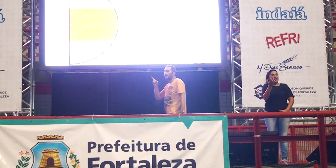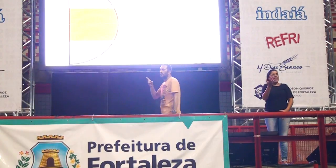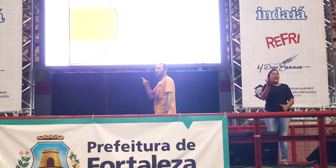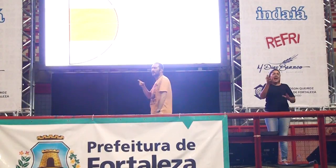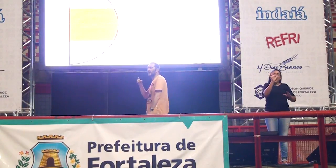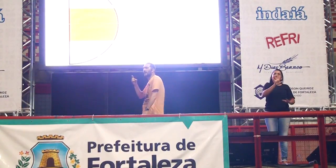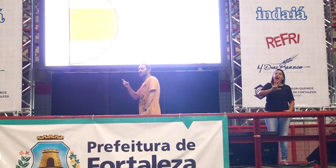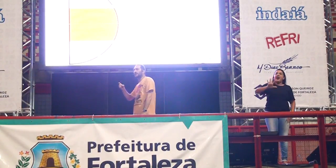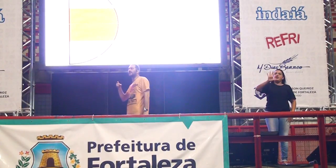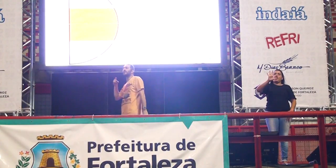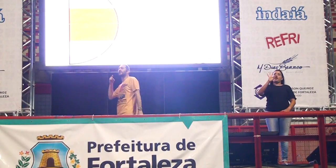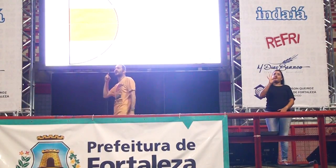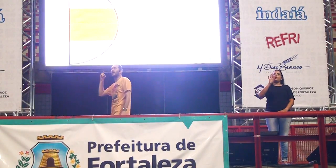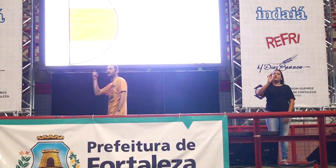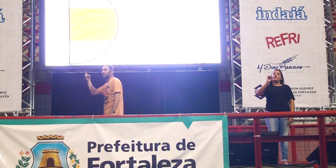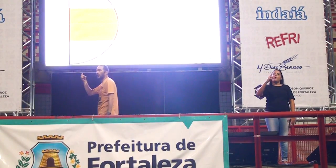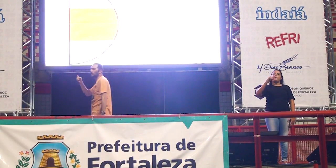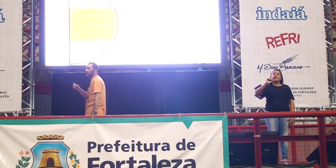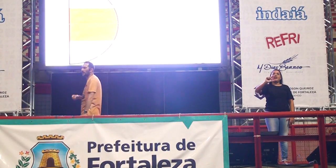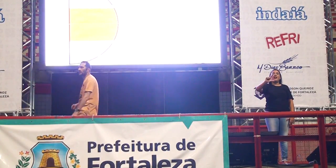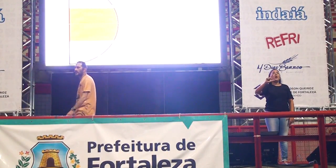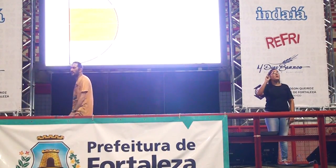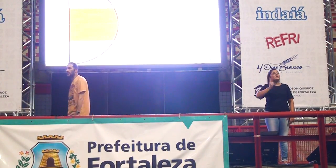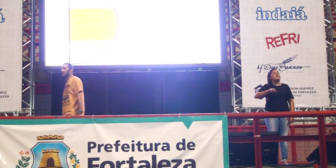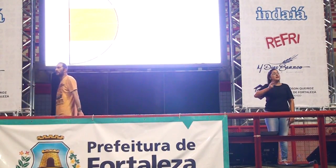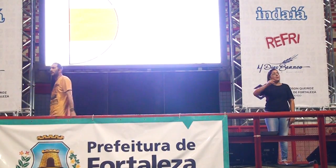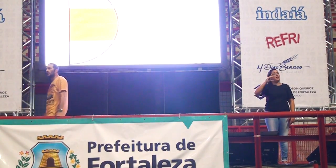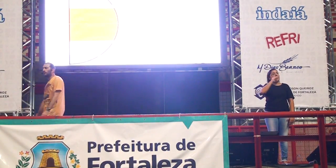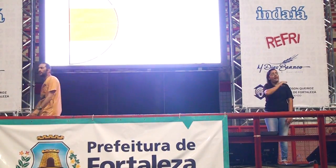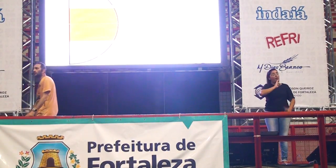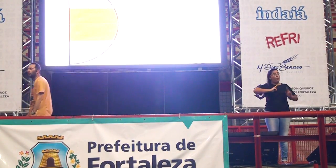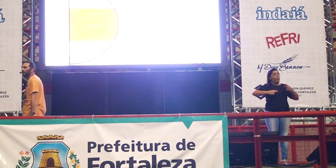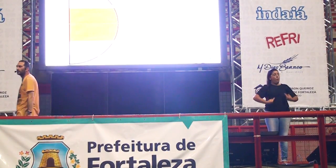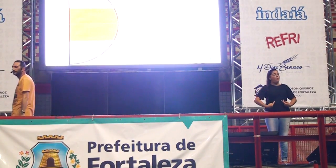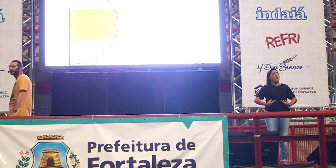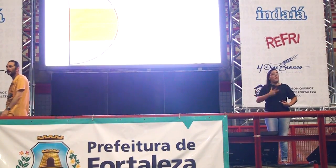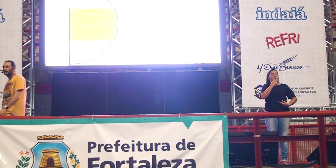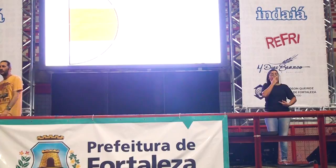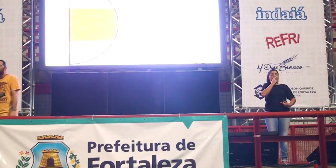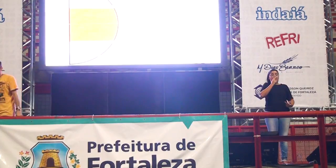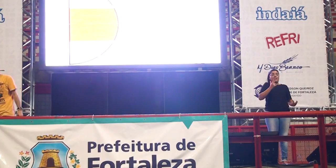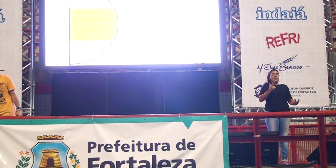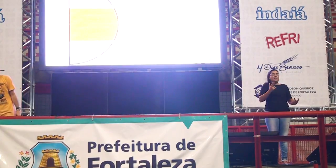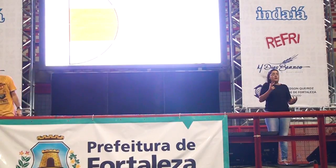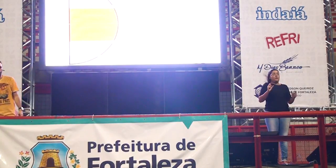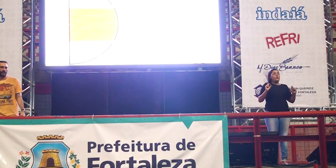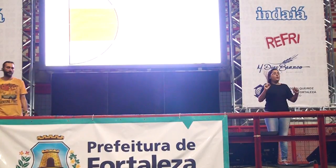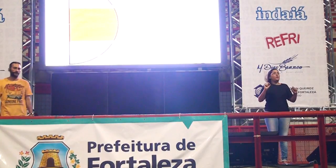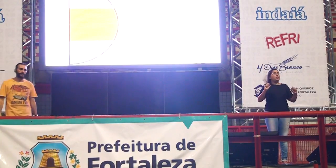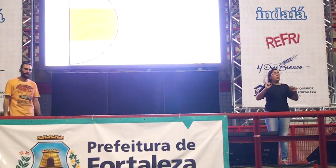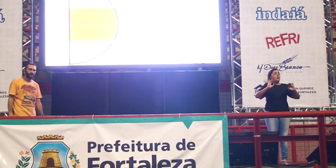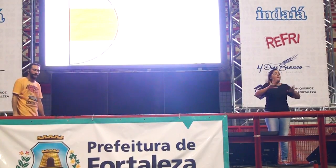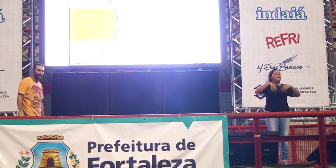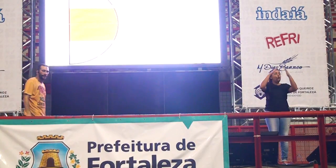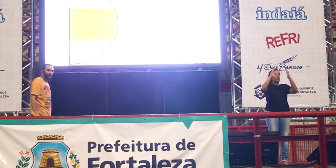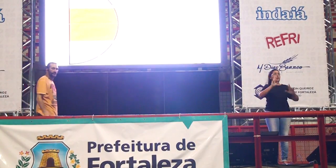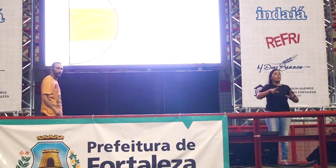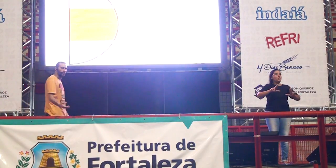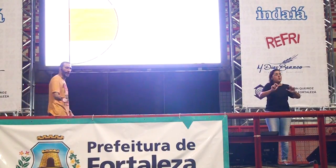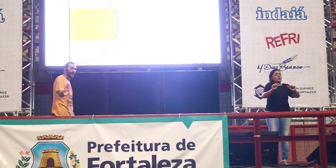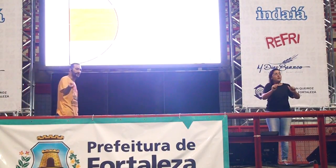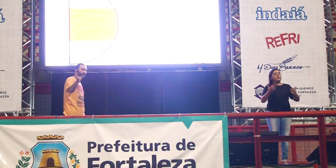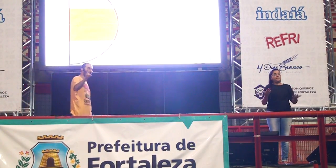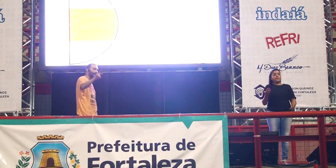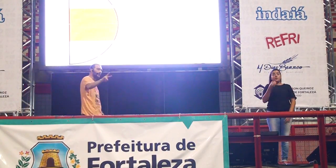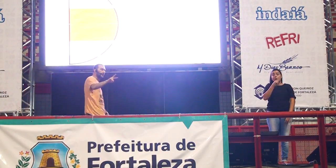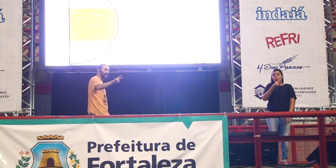desenvolver. Por serem excessivamente quentes, o calor tornaria o ser humano um estúpido. Estúpido não evolui.